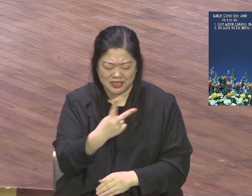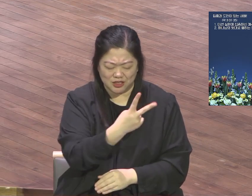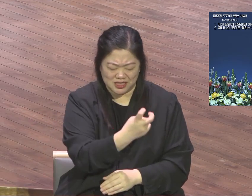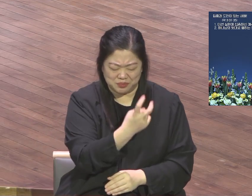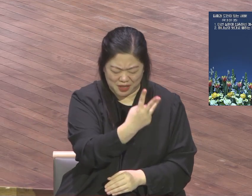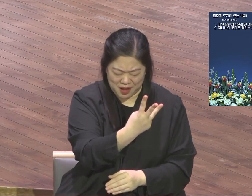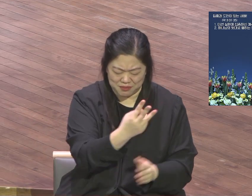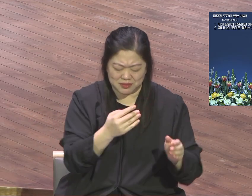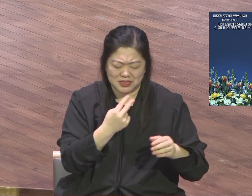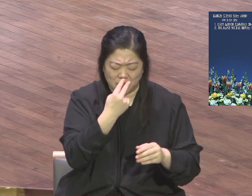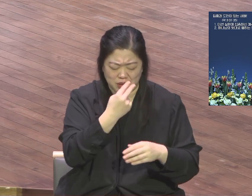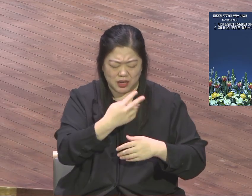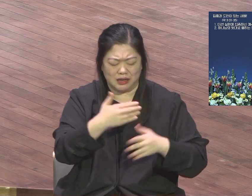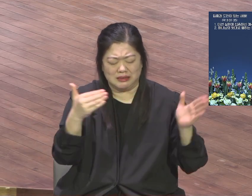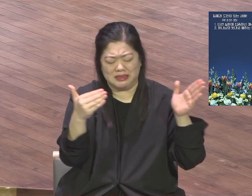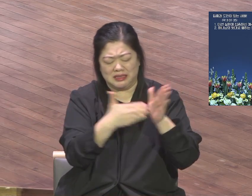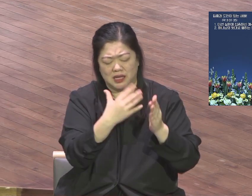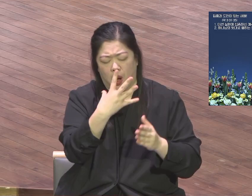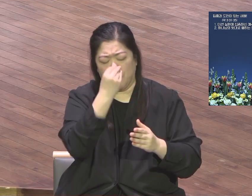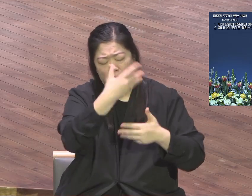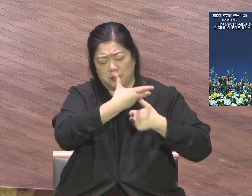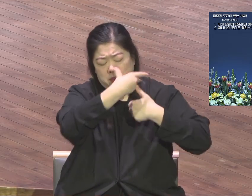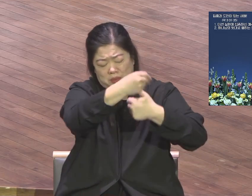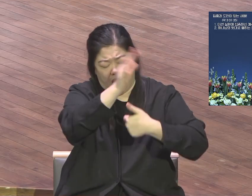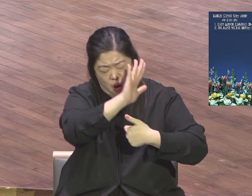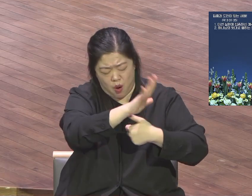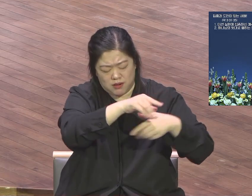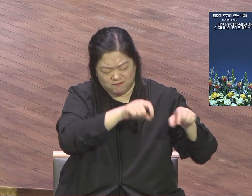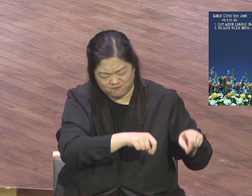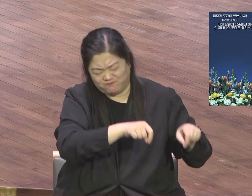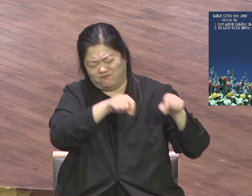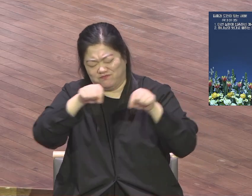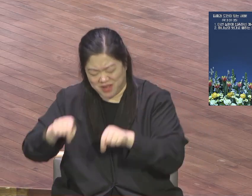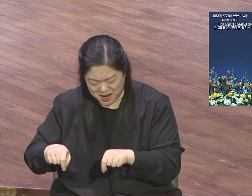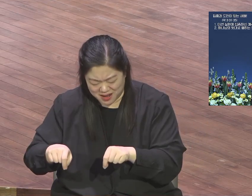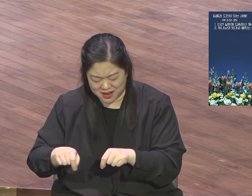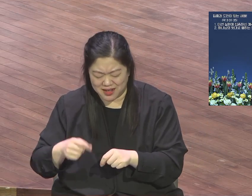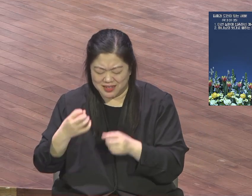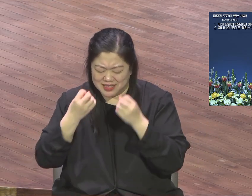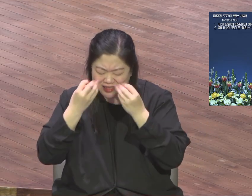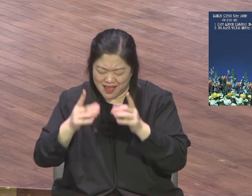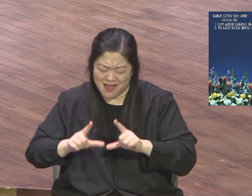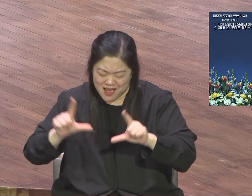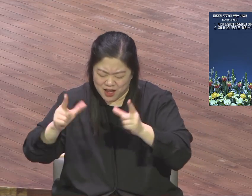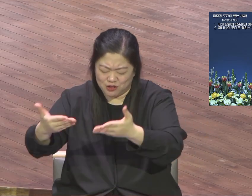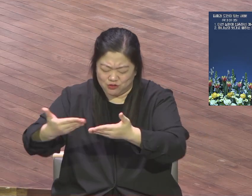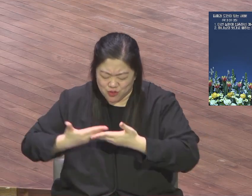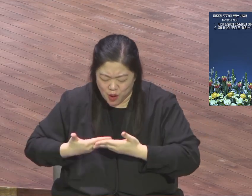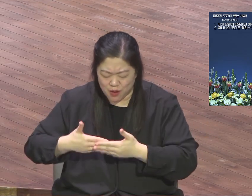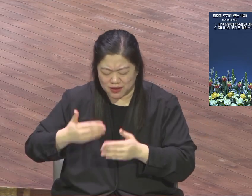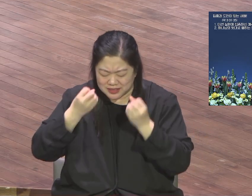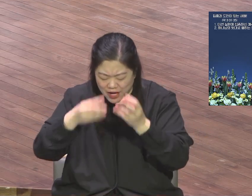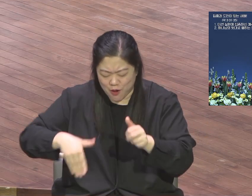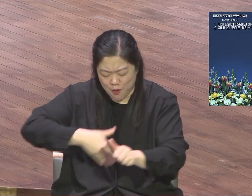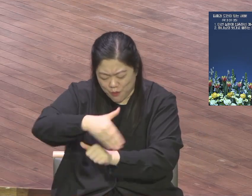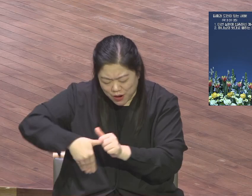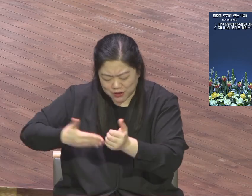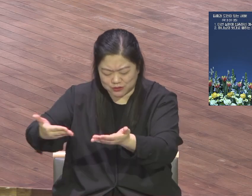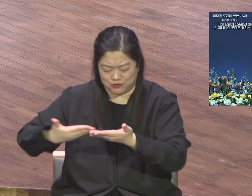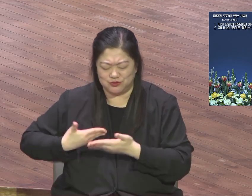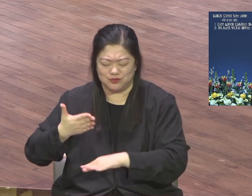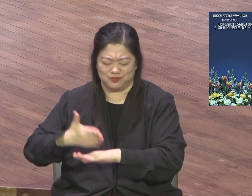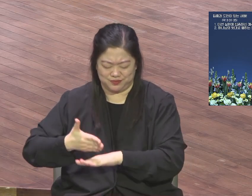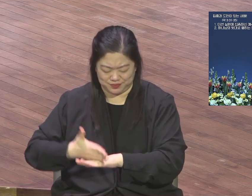주시고 믿음 주시고 또 좋은 교회에서 함께 공동체 생활하게 하신 거, 모든 영적 환경 주신 거 감사합니다.